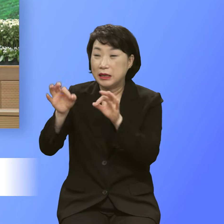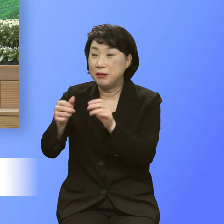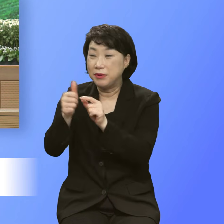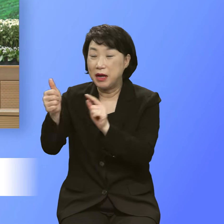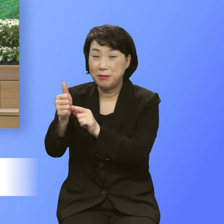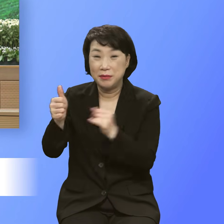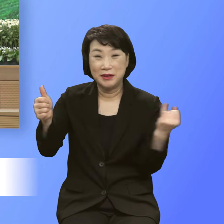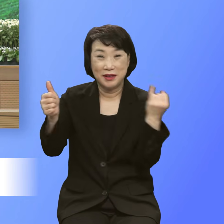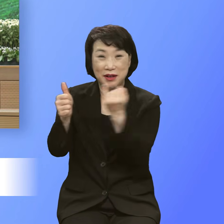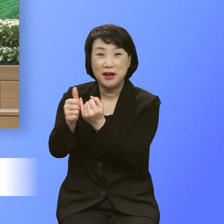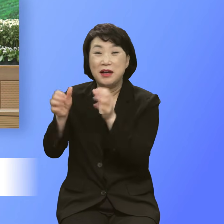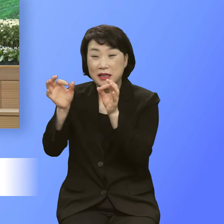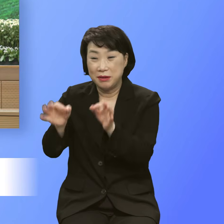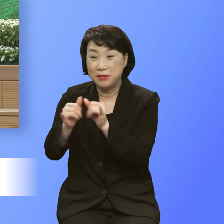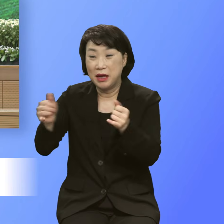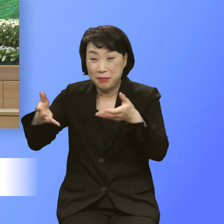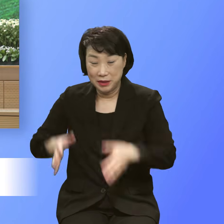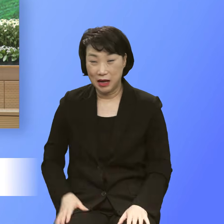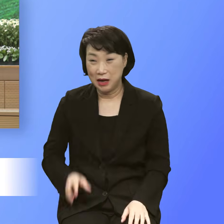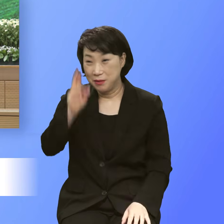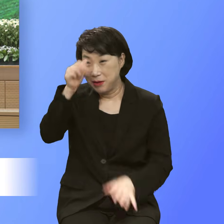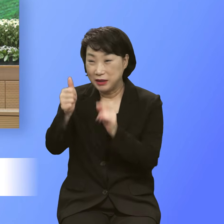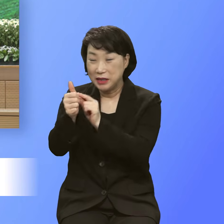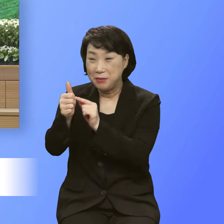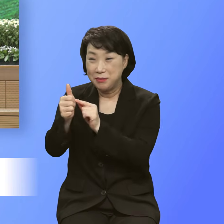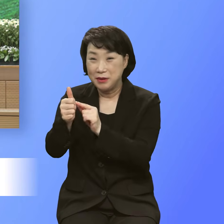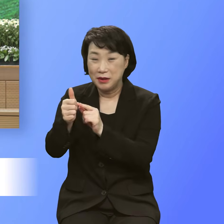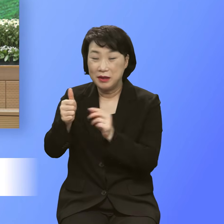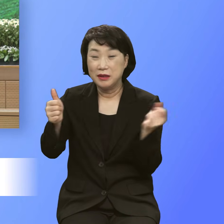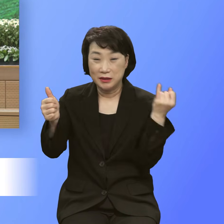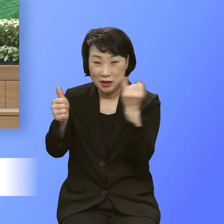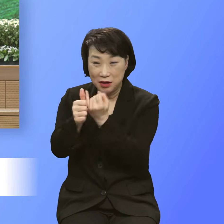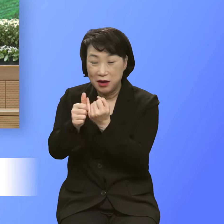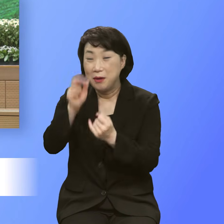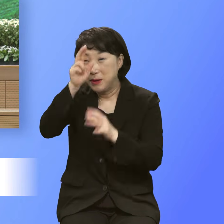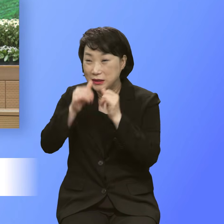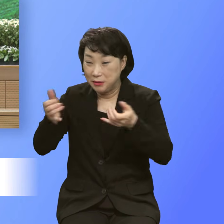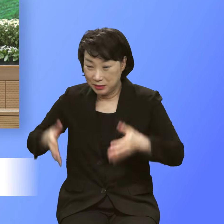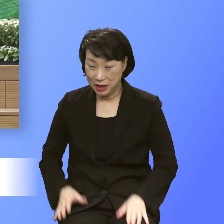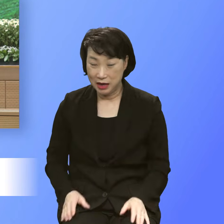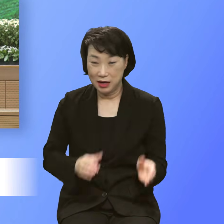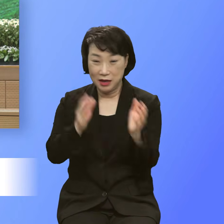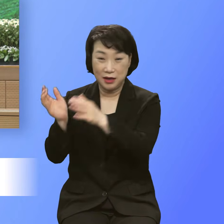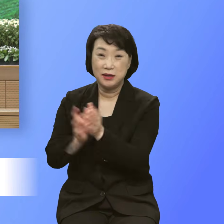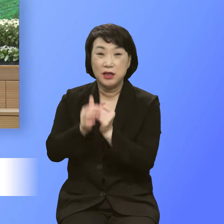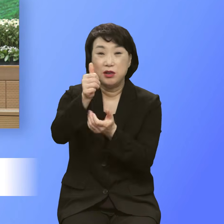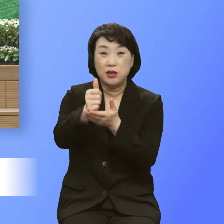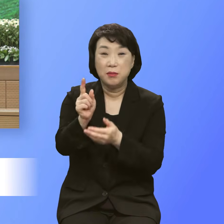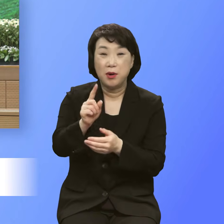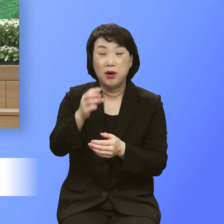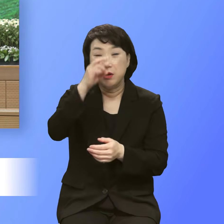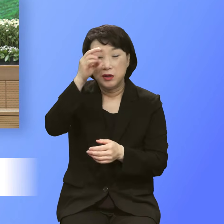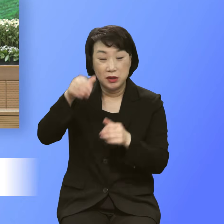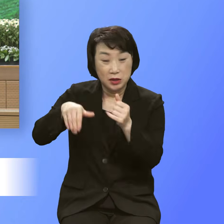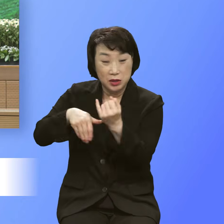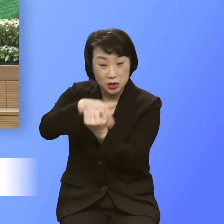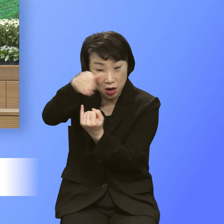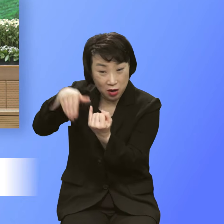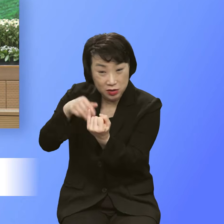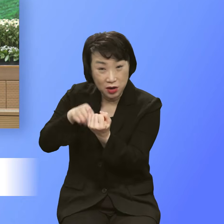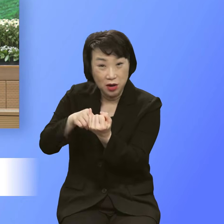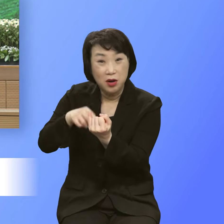김씨가 나와요. 박씨한테 시집가면 박씨를 낳아요. 예수들은 동정녀, 처녀에게서 태어났기